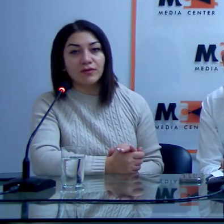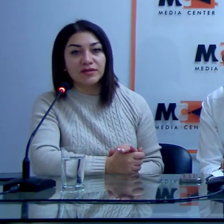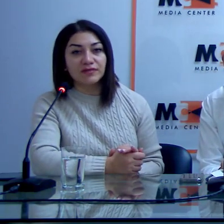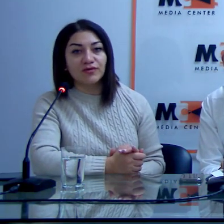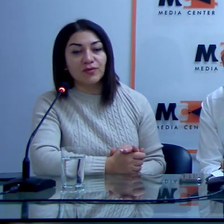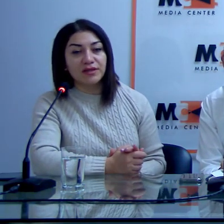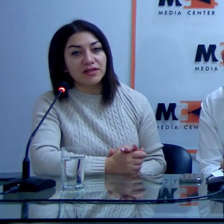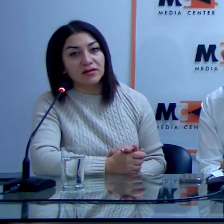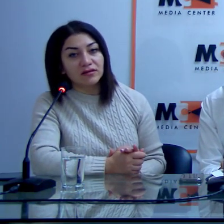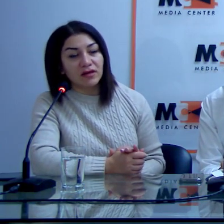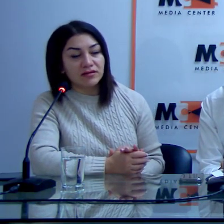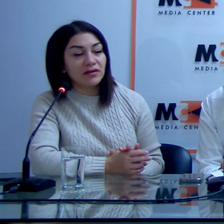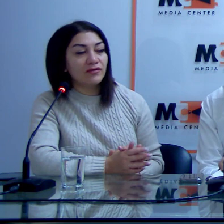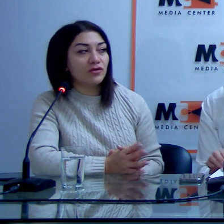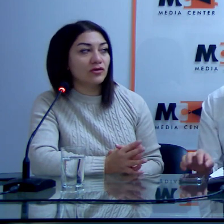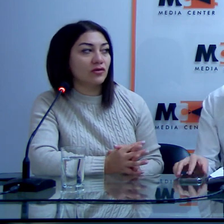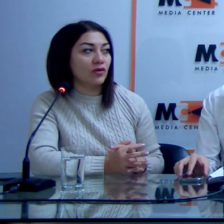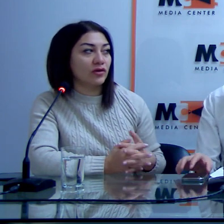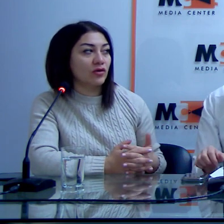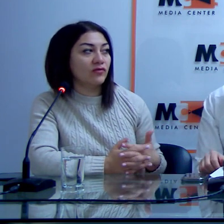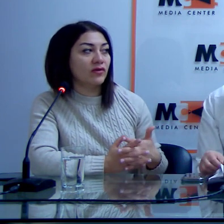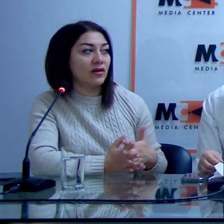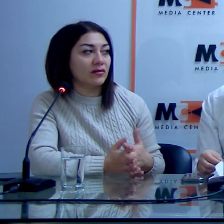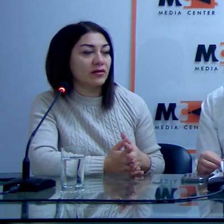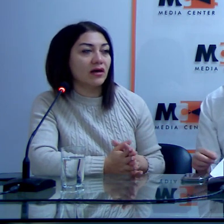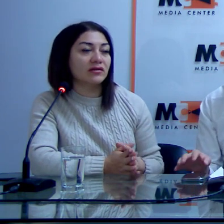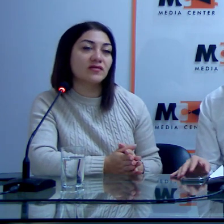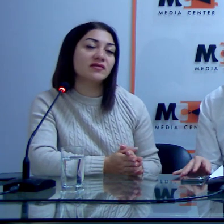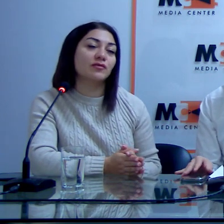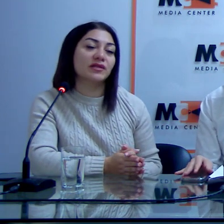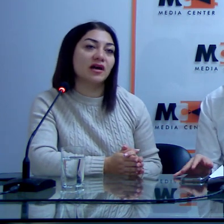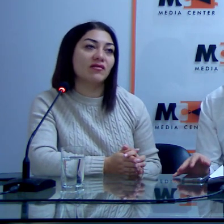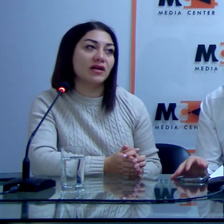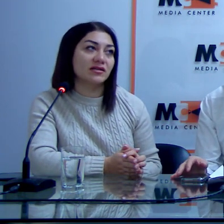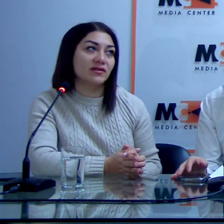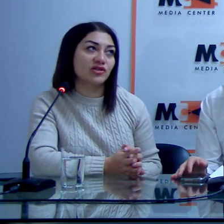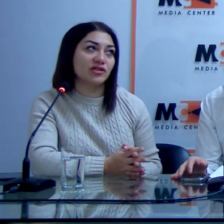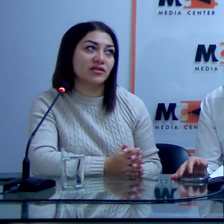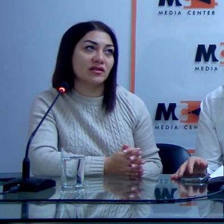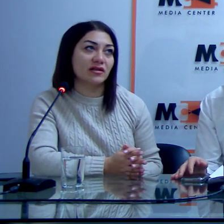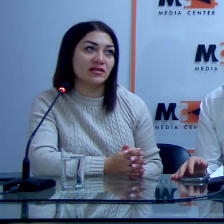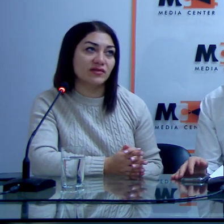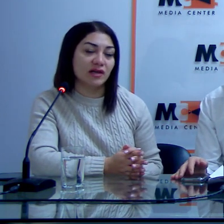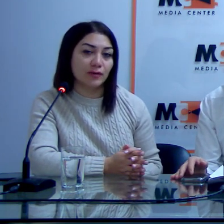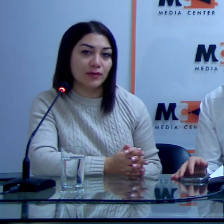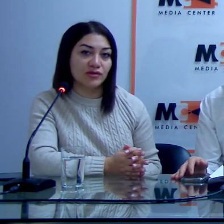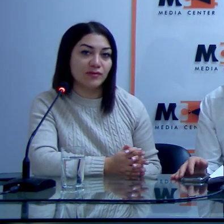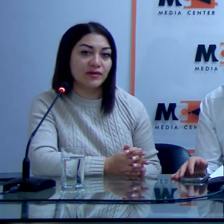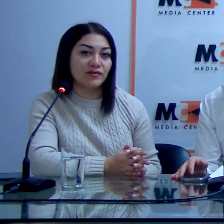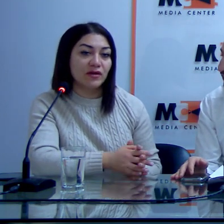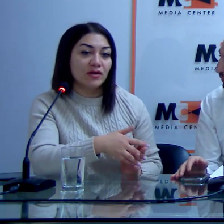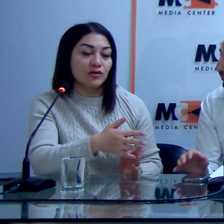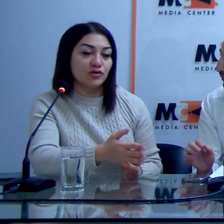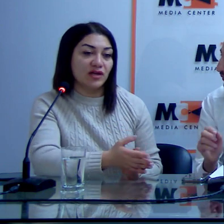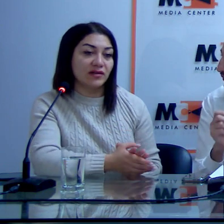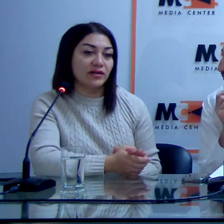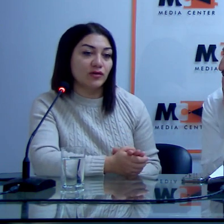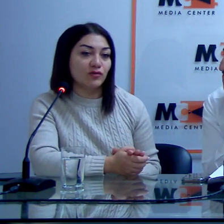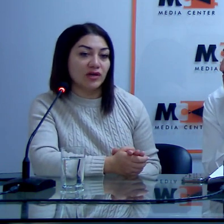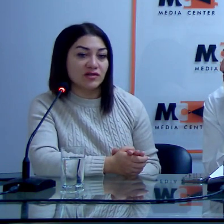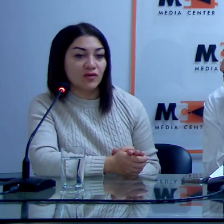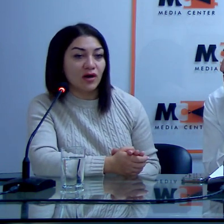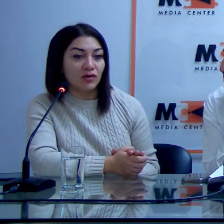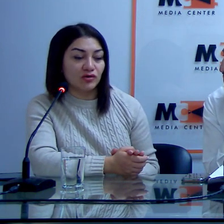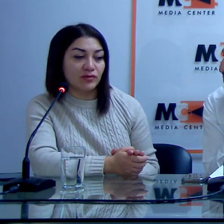Ցանկանալի որպես ինֆորմացիա ասել, որ օրենքով նախատեսված է, որ պետք է ավելացվեն ժեստերի լեզվի թարգմանությամբ եւ